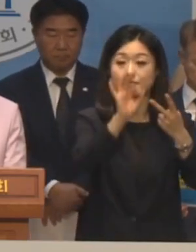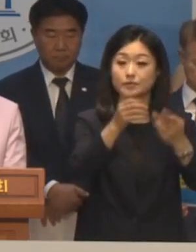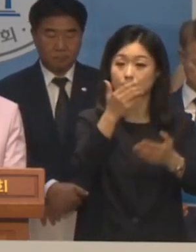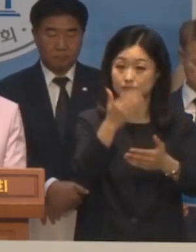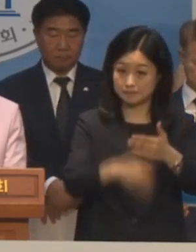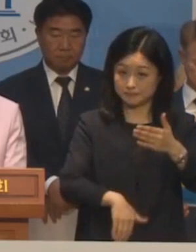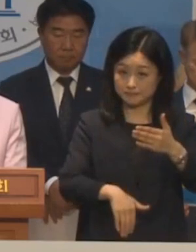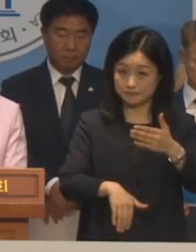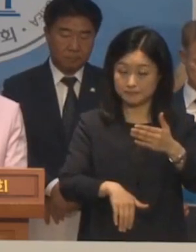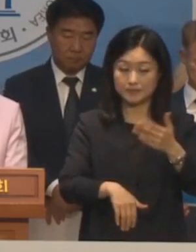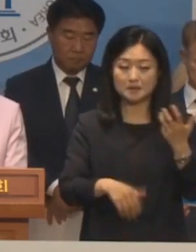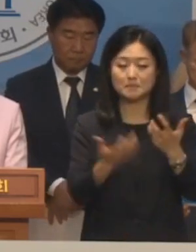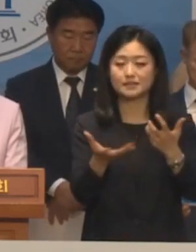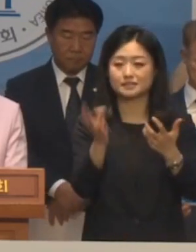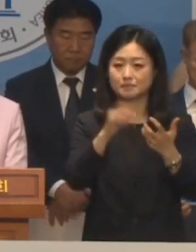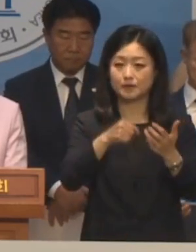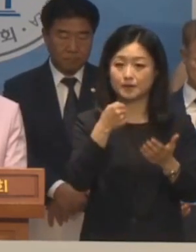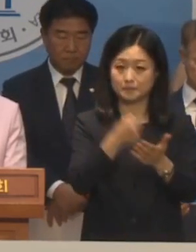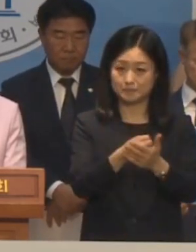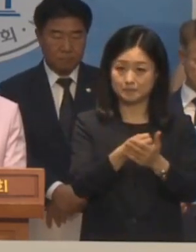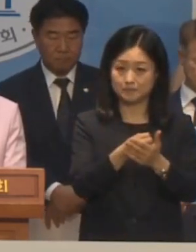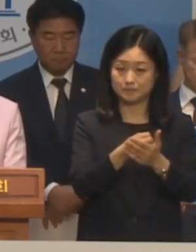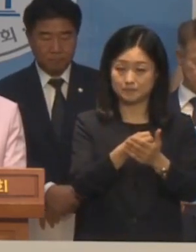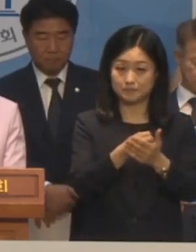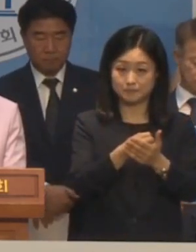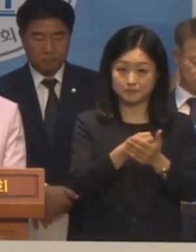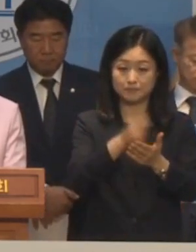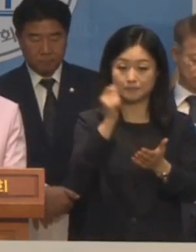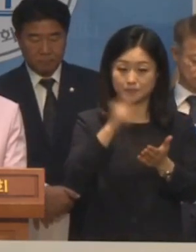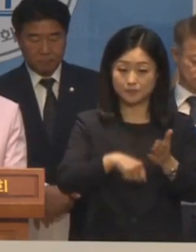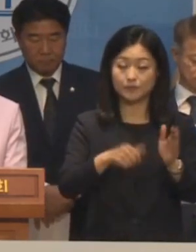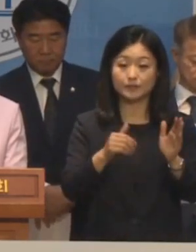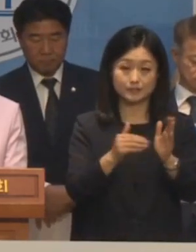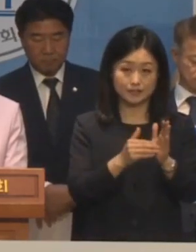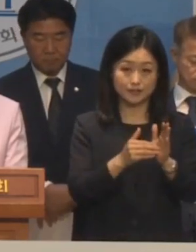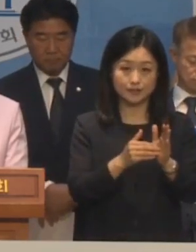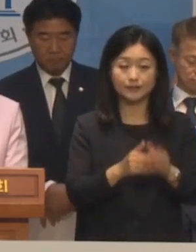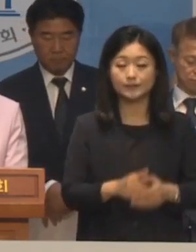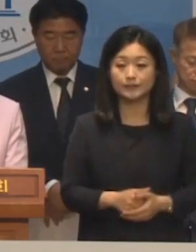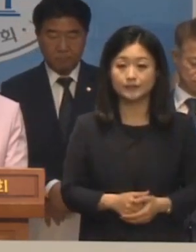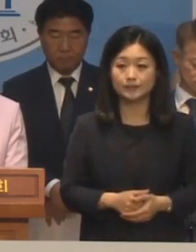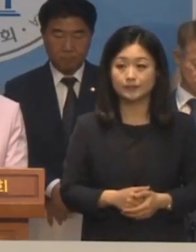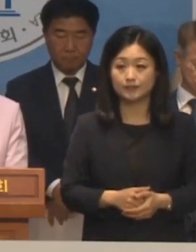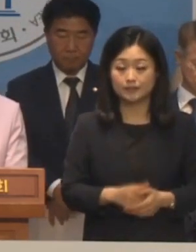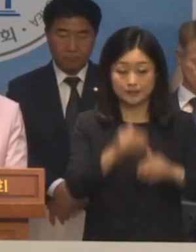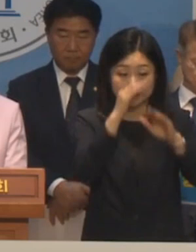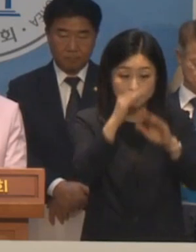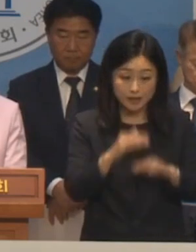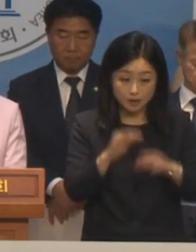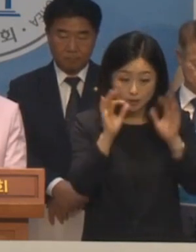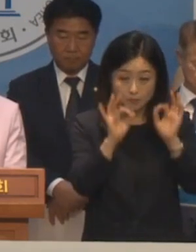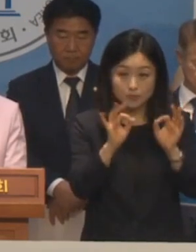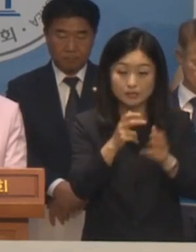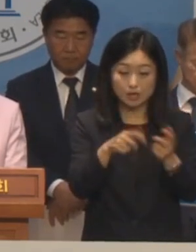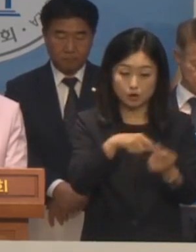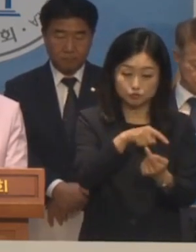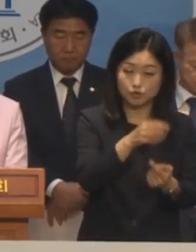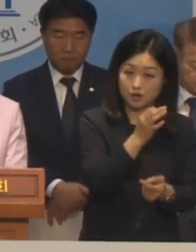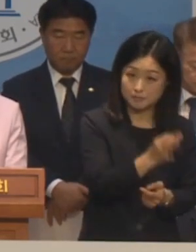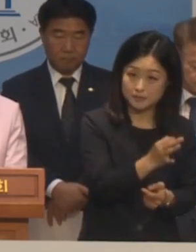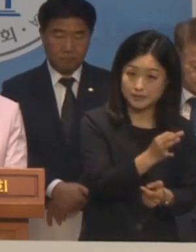삭감된 80억으로 편성한 정부 예산안이 통과되었다. 내용을 살펴보면 사업 운영비와